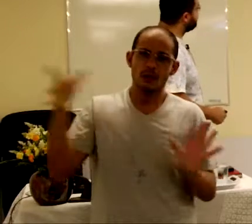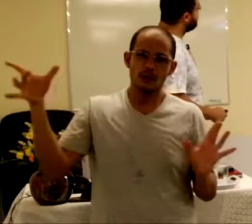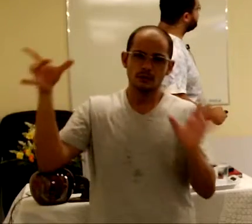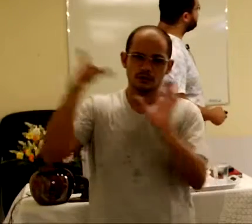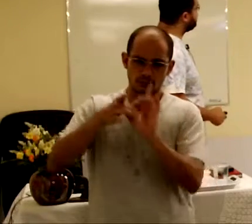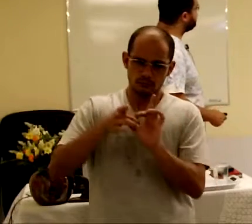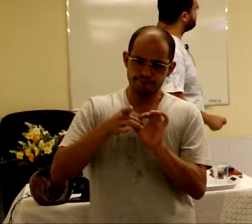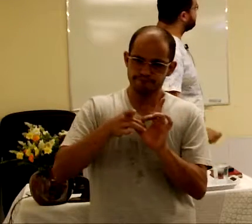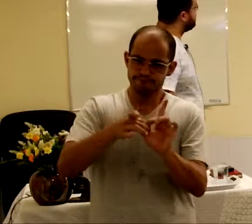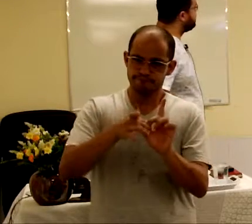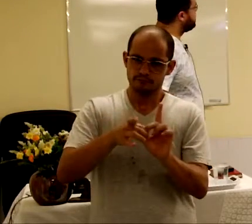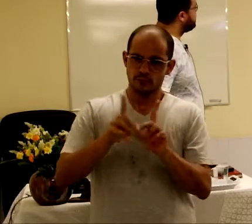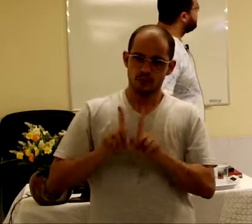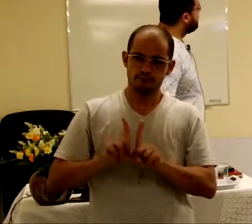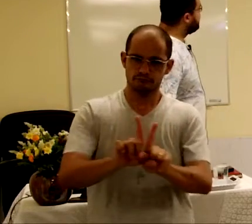né?